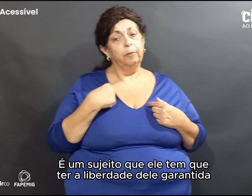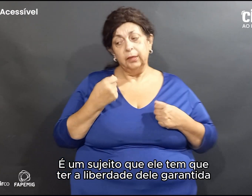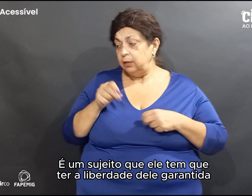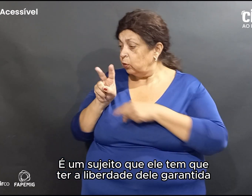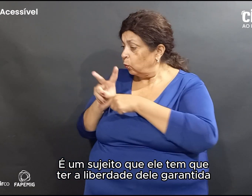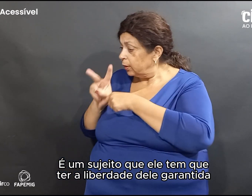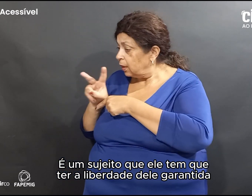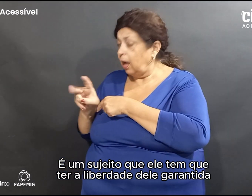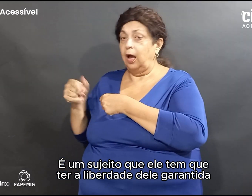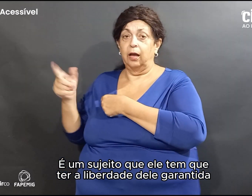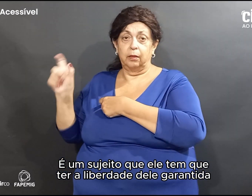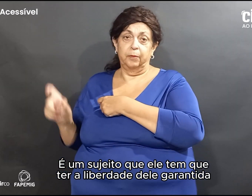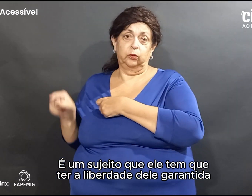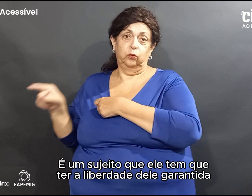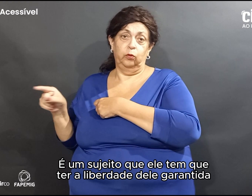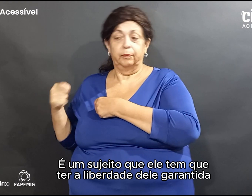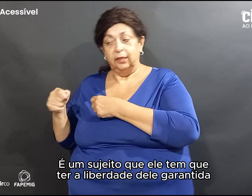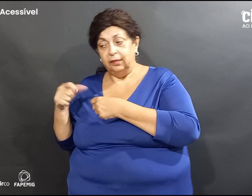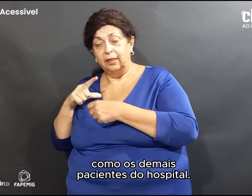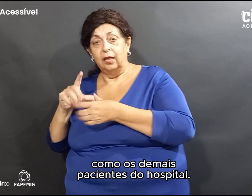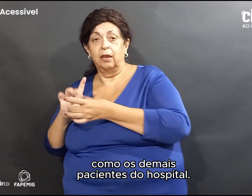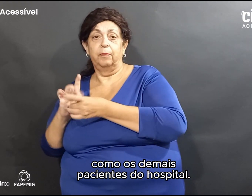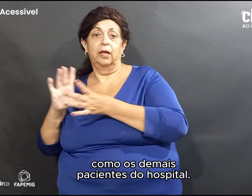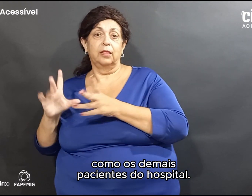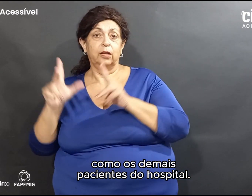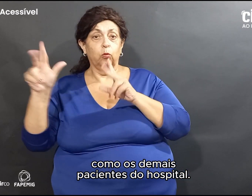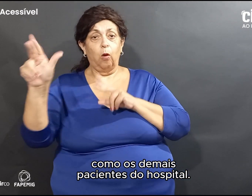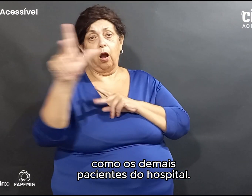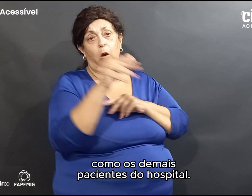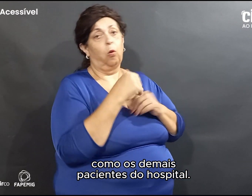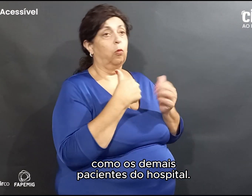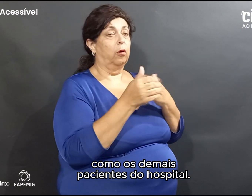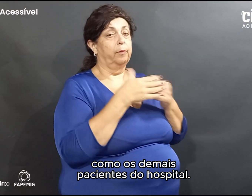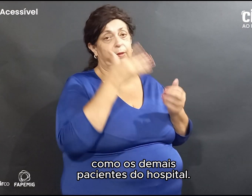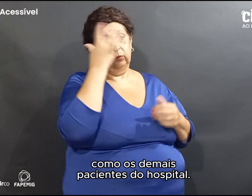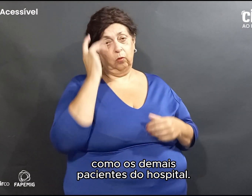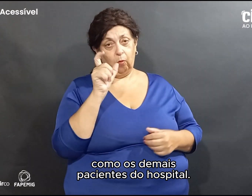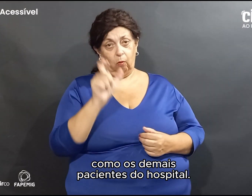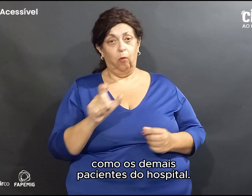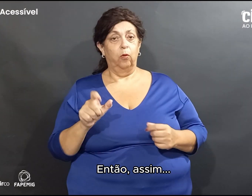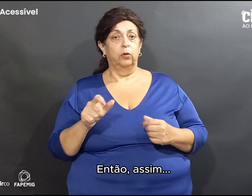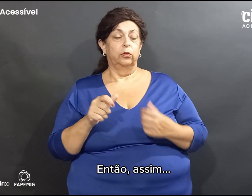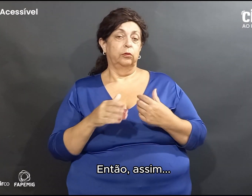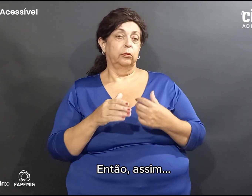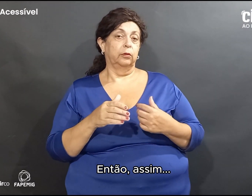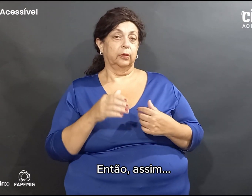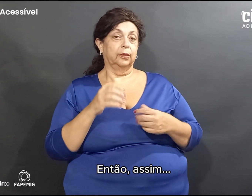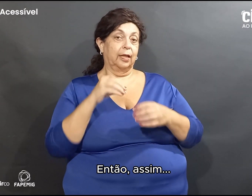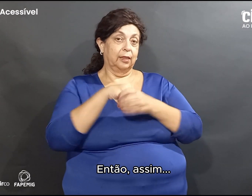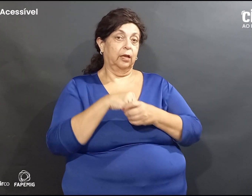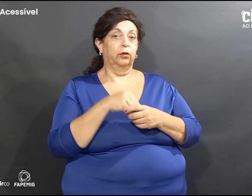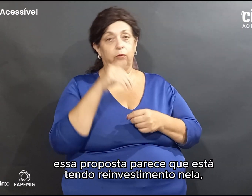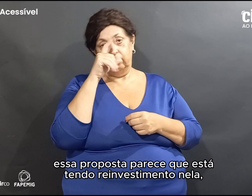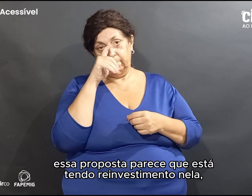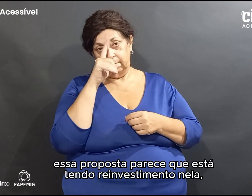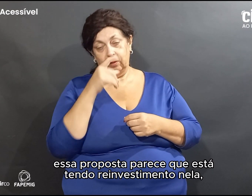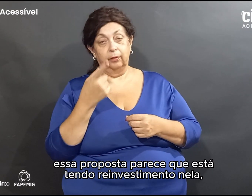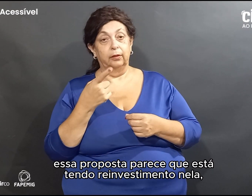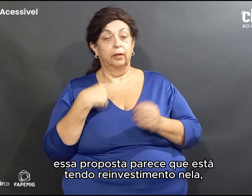ter a liberdade dele garantida como os demais pacientes, né, do hospital. Então, assim, essa proposta parece